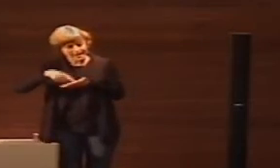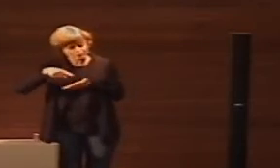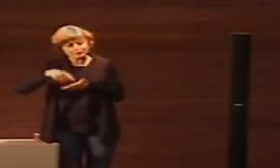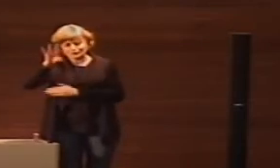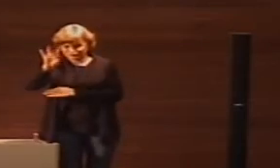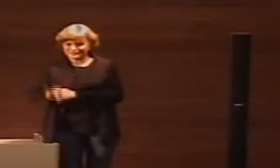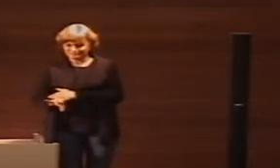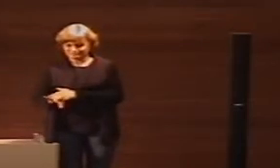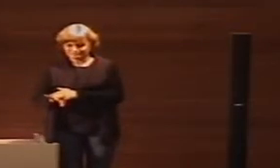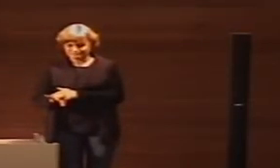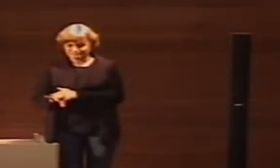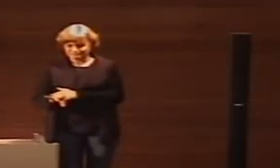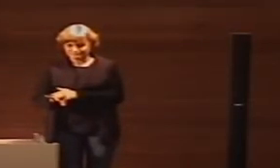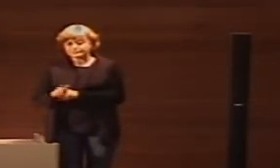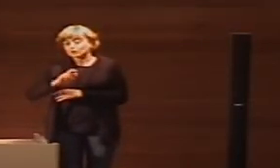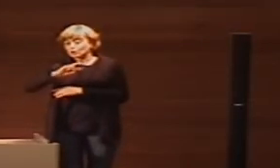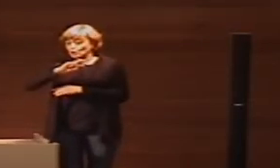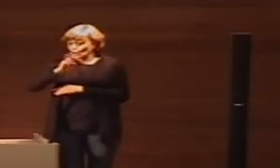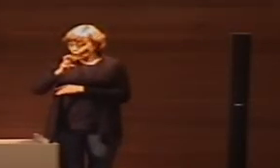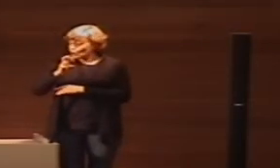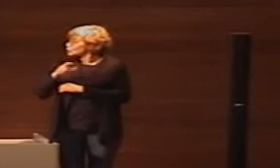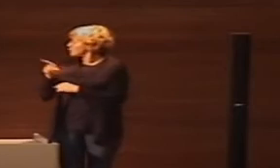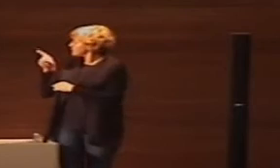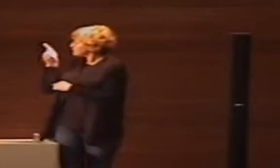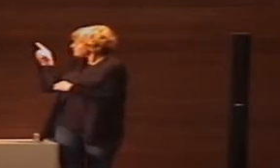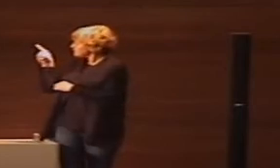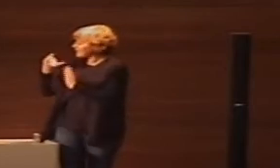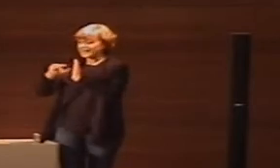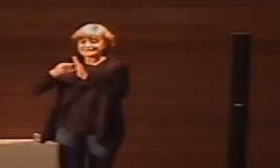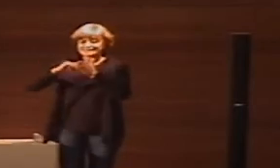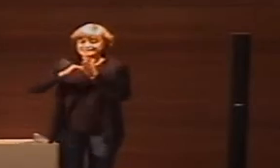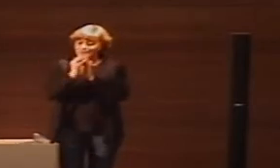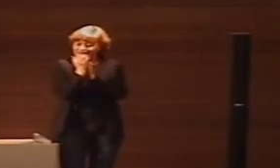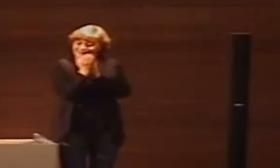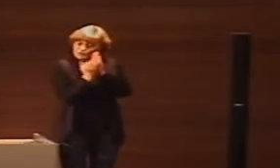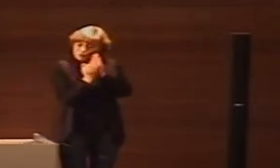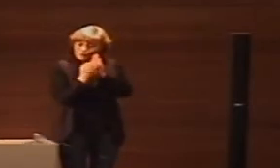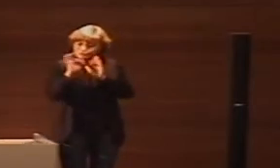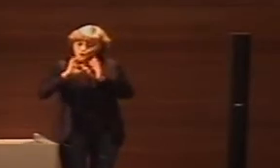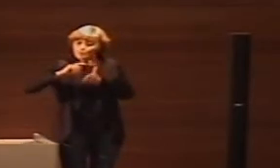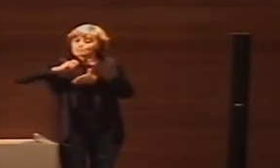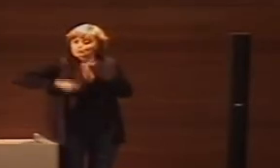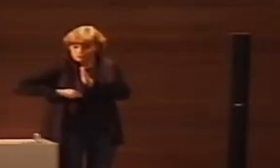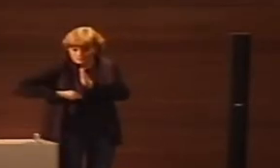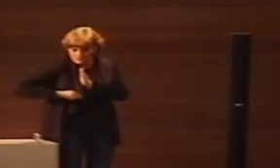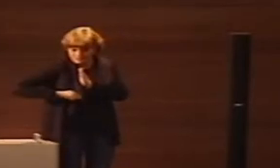Otro ámbito importante son los sistemas de bonificación, penalización o similares. Aquí la idea es que